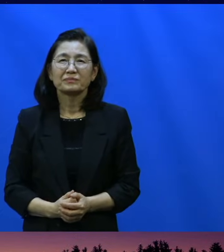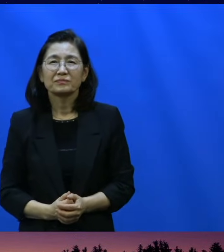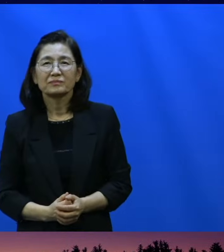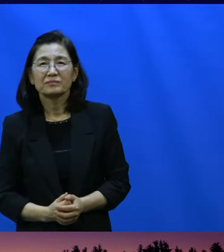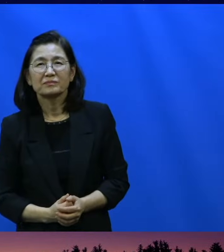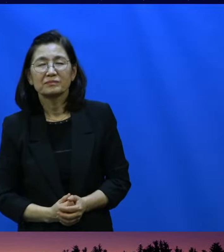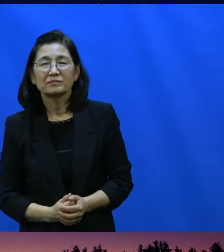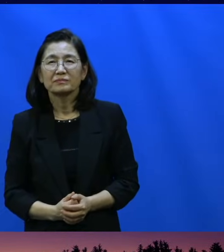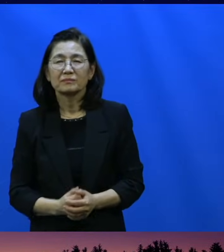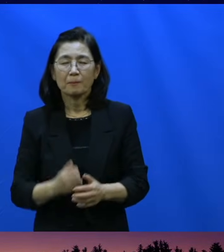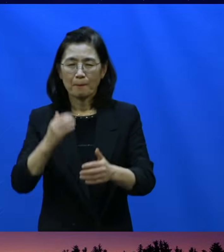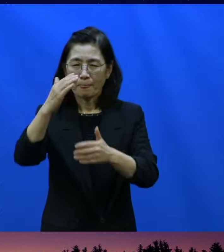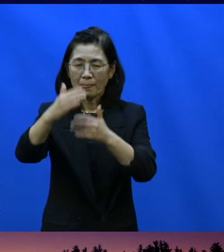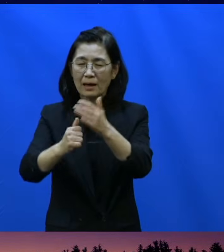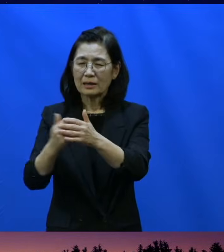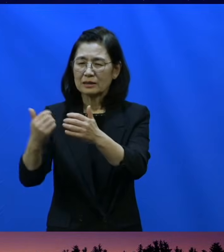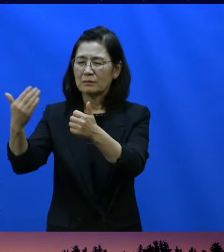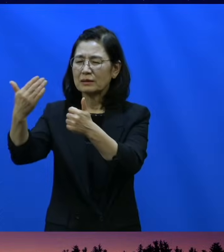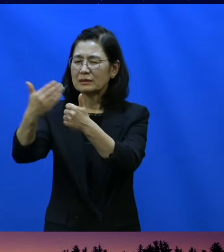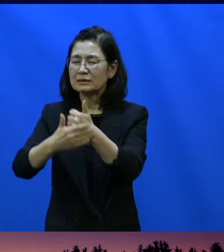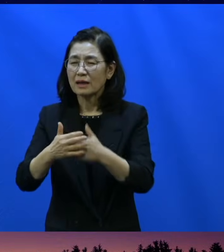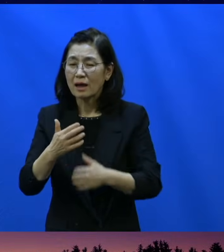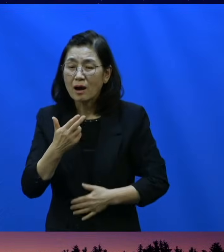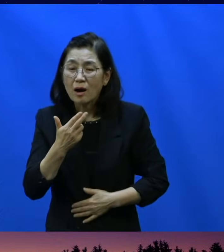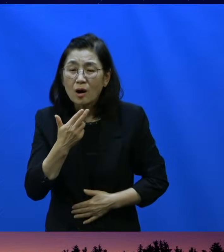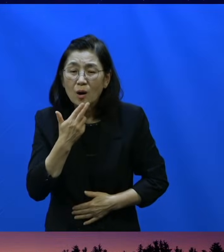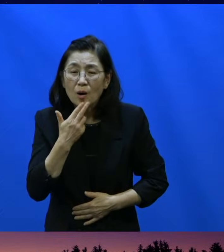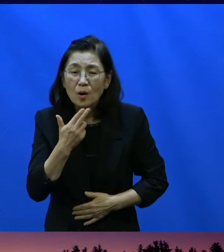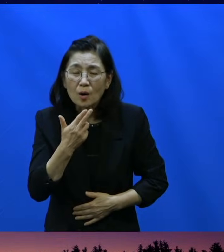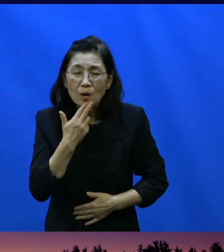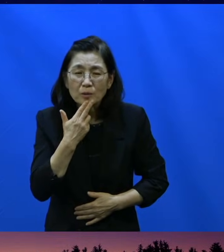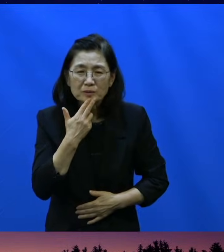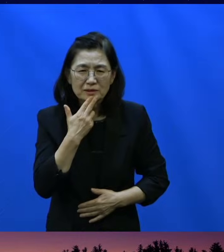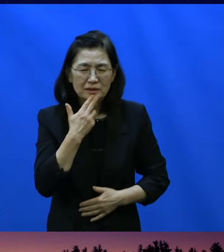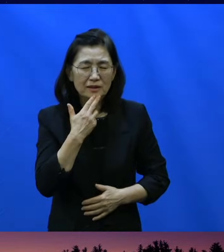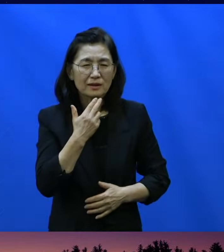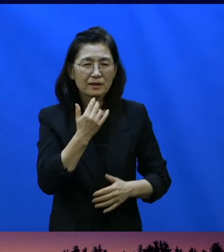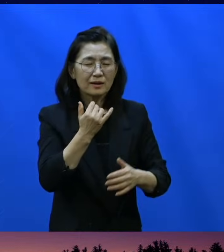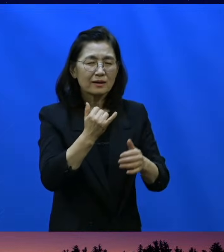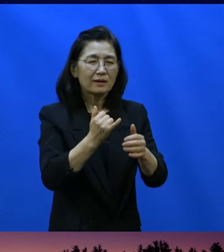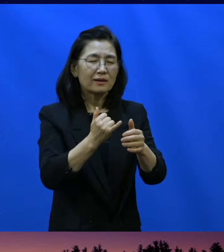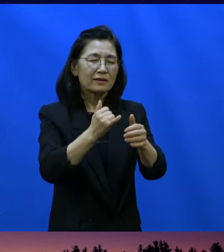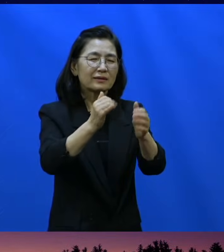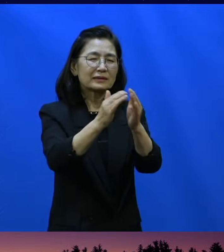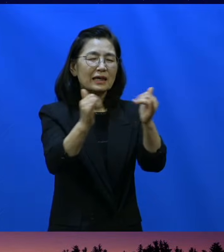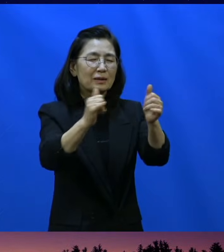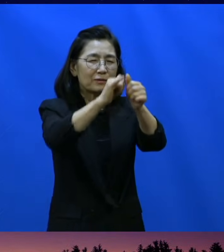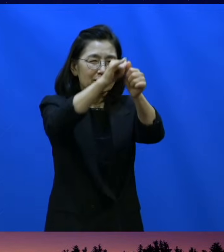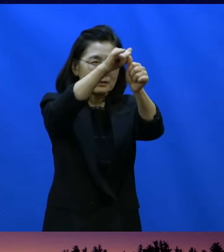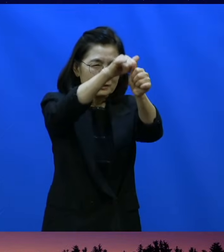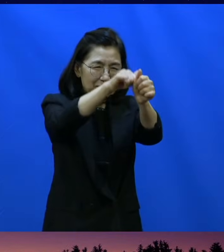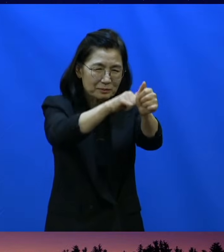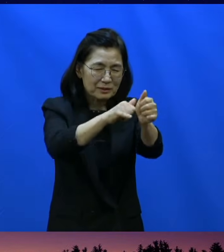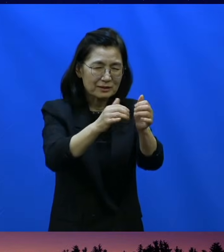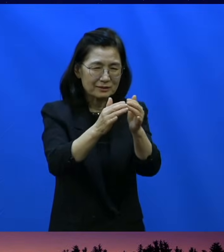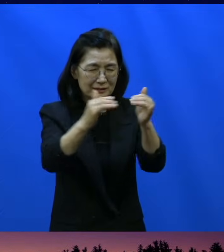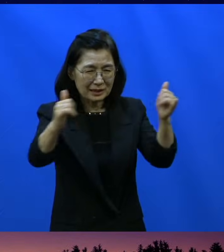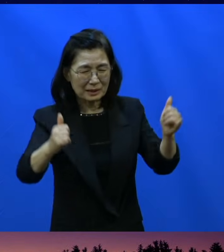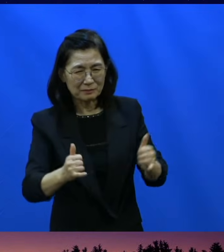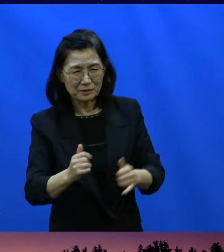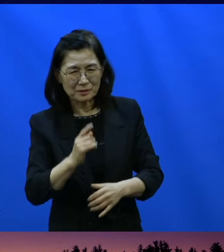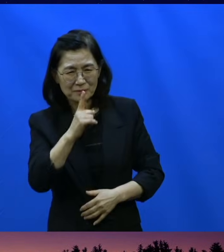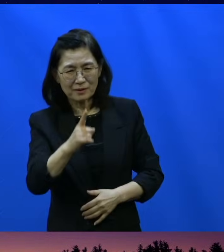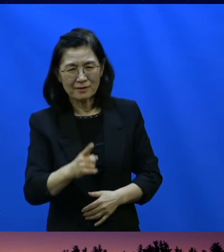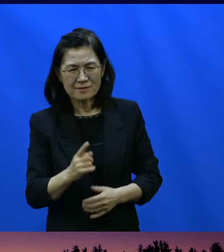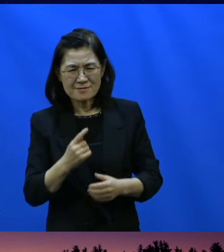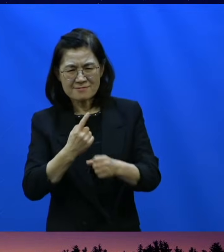근데 은혜를 안 받고 막 섬기는 사람들 막 연말 되면 다 사나워져 있어. 내년에 또 시키면 내가 하나 봐라 막